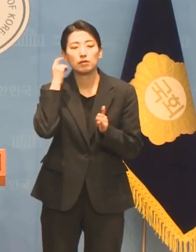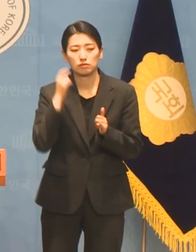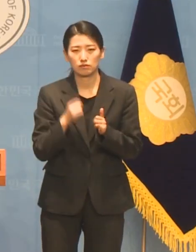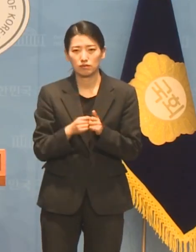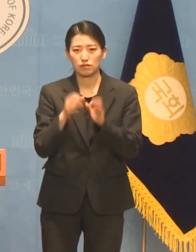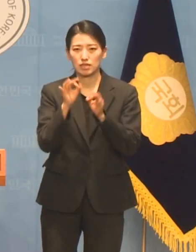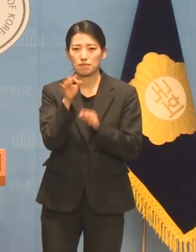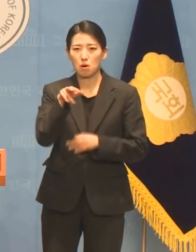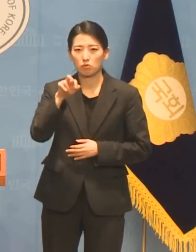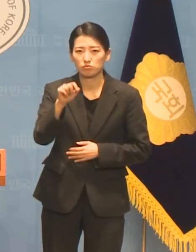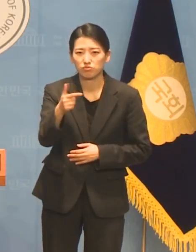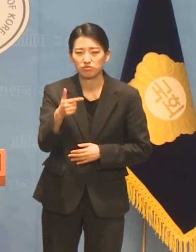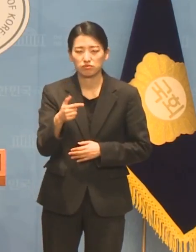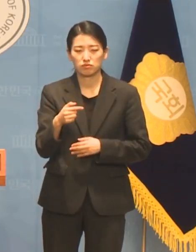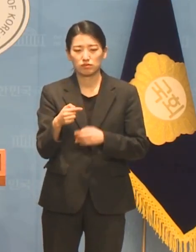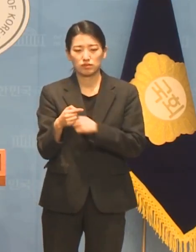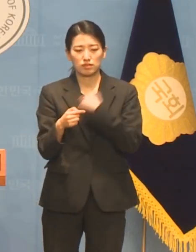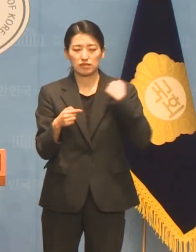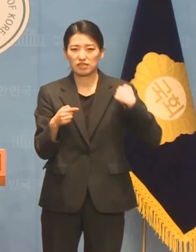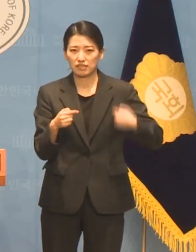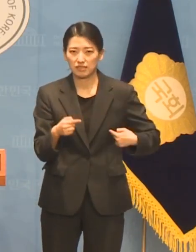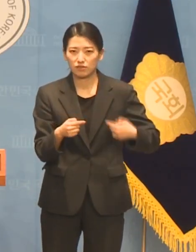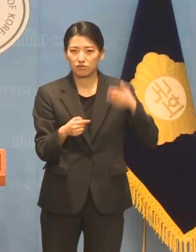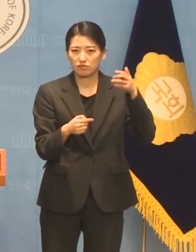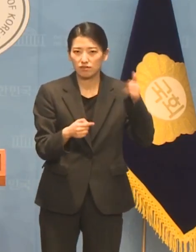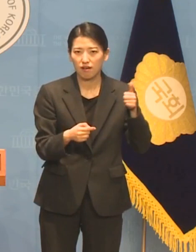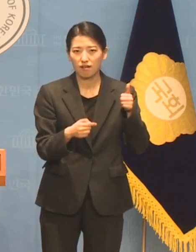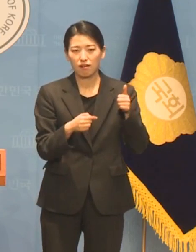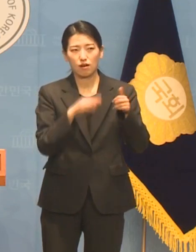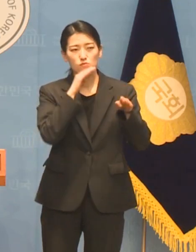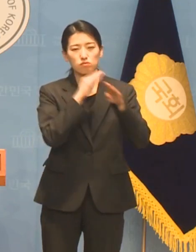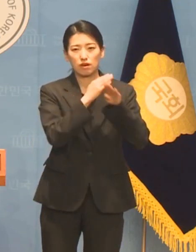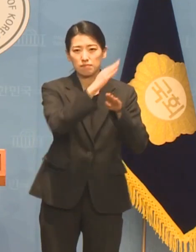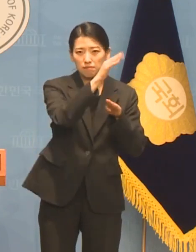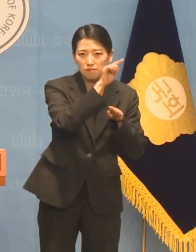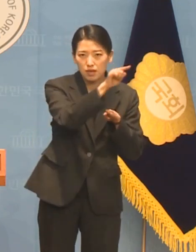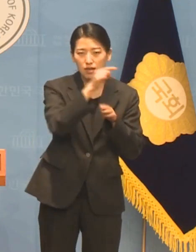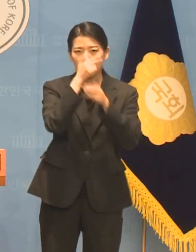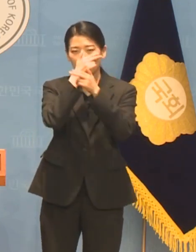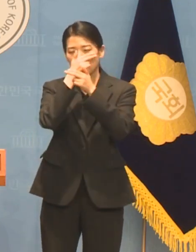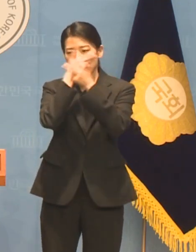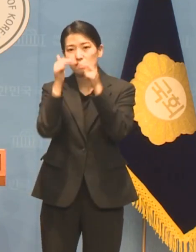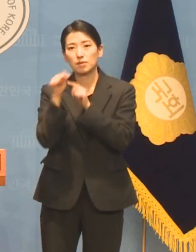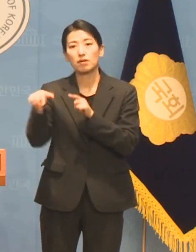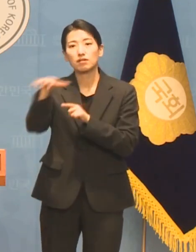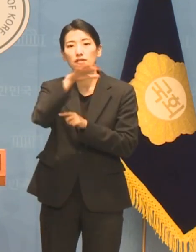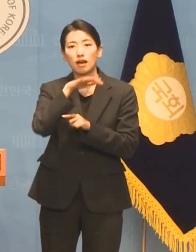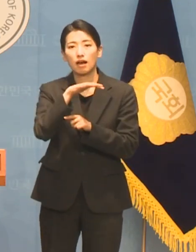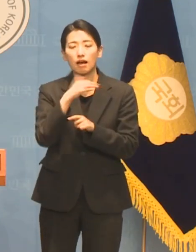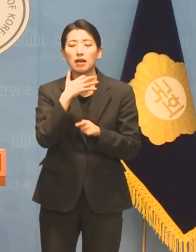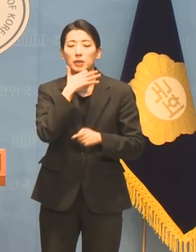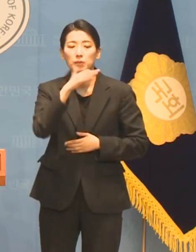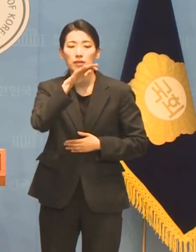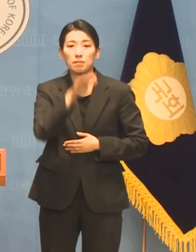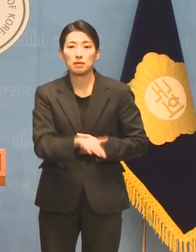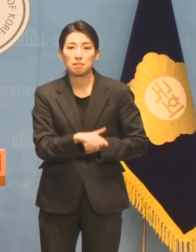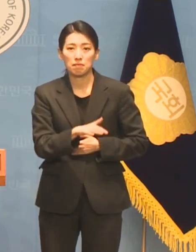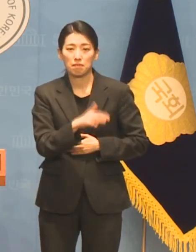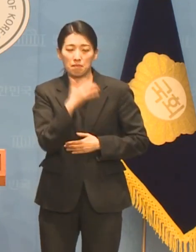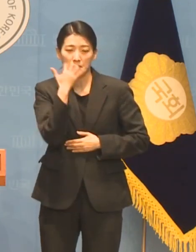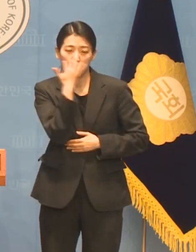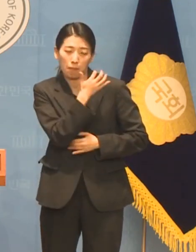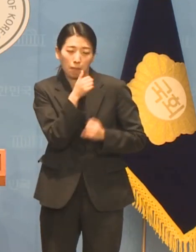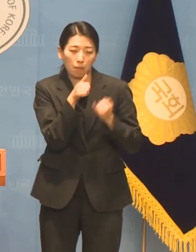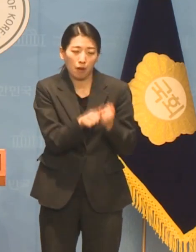국회의원, 김정은, 시진핑 등이 미성년자 성범죄와 마약 파티에 연루되어 있다는 터무니없는 내용이 유포되고 있습니다. 또한